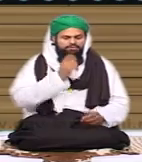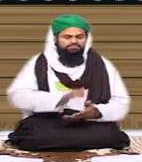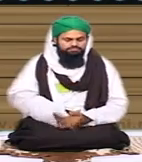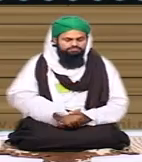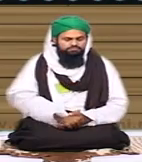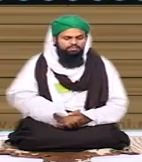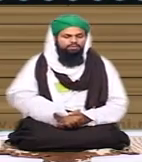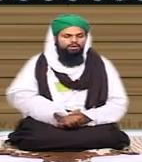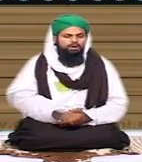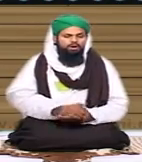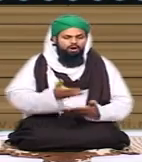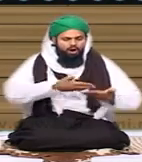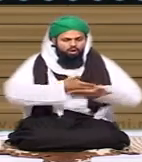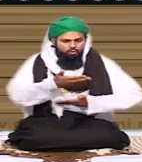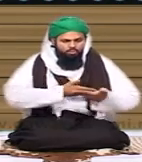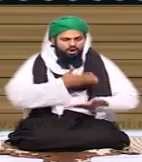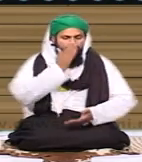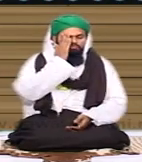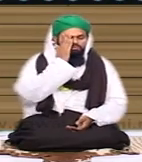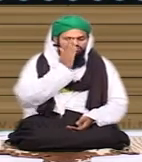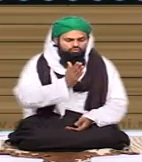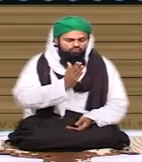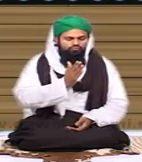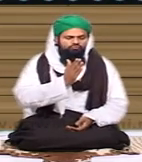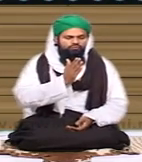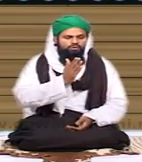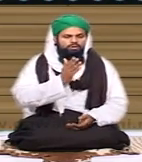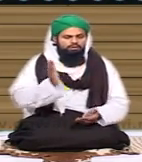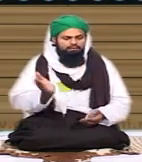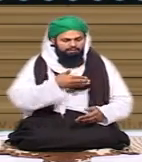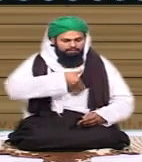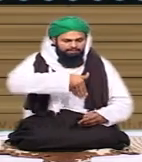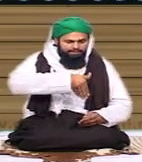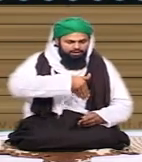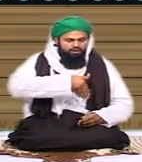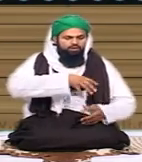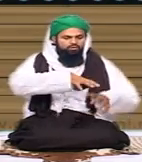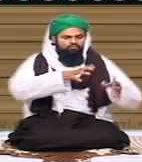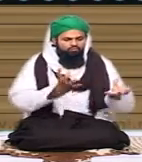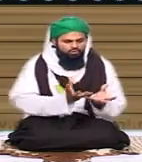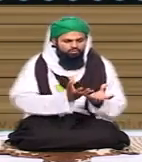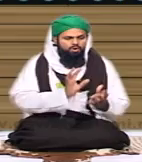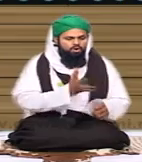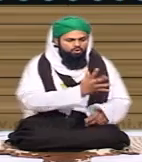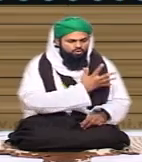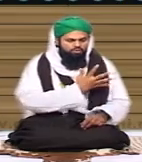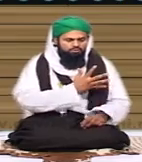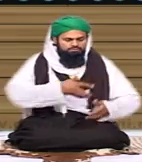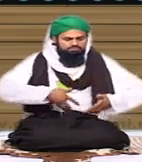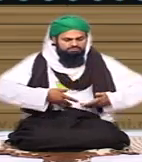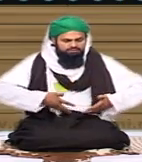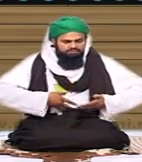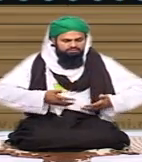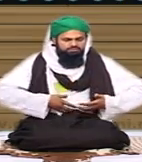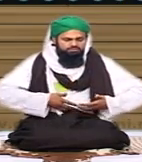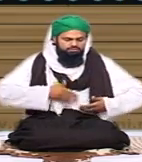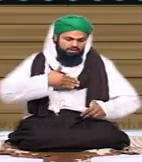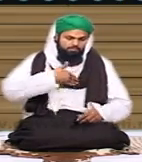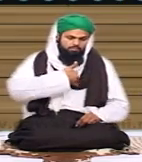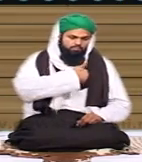फंसा हुआ है, ये अपने कारोबार में मसरूफ होता है, ये अपने खेल तमाशे में मशगूल होता है, और मौत